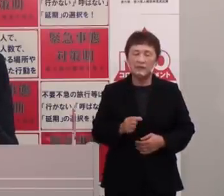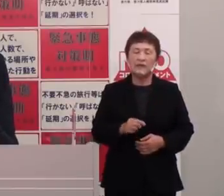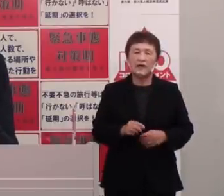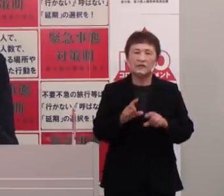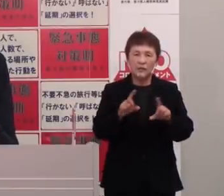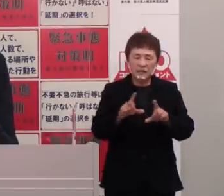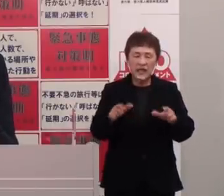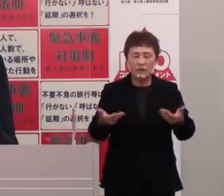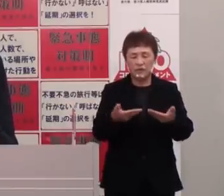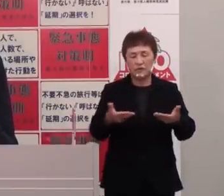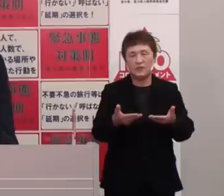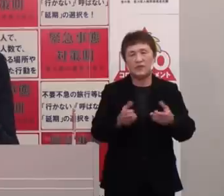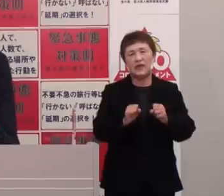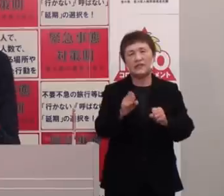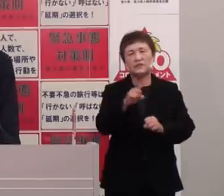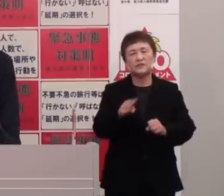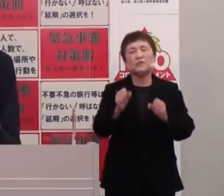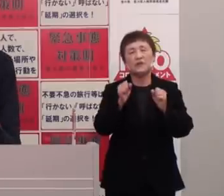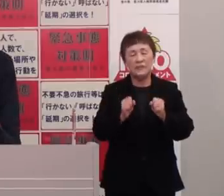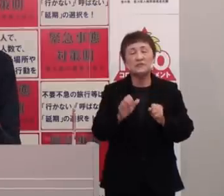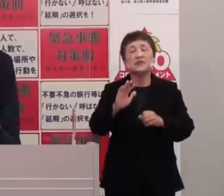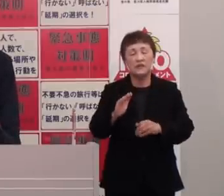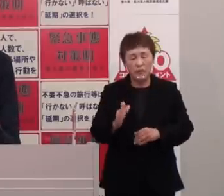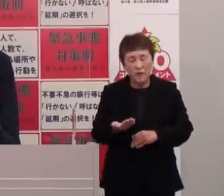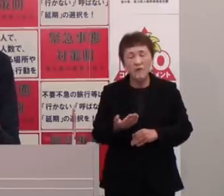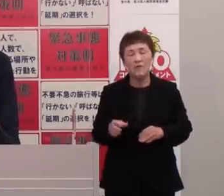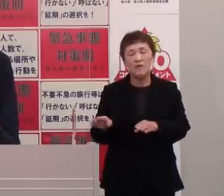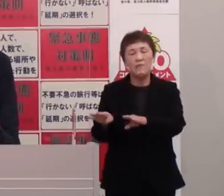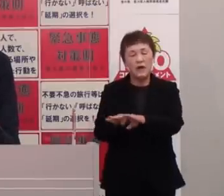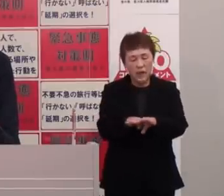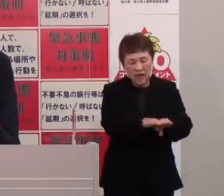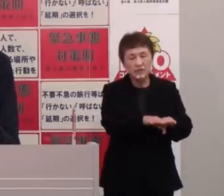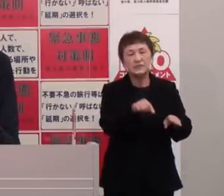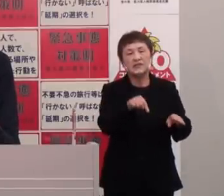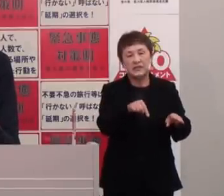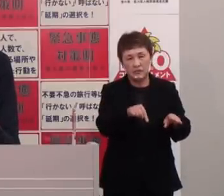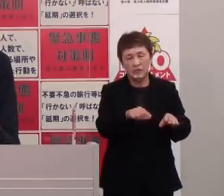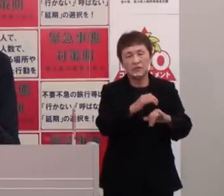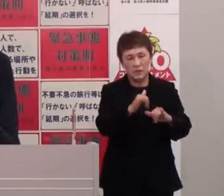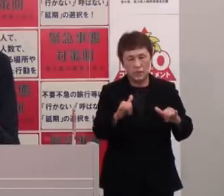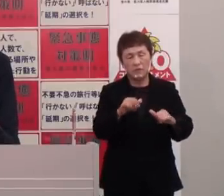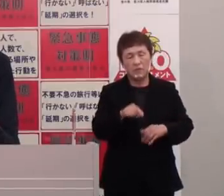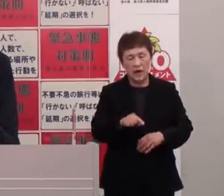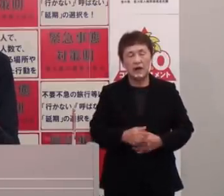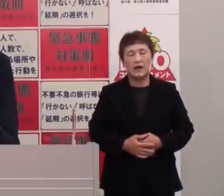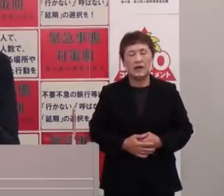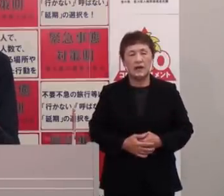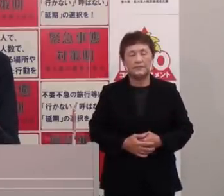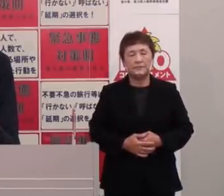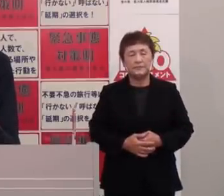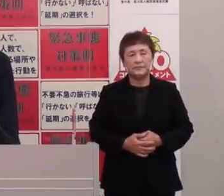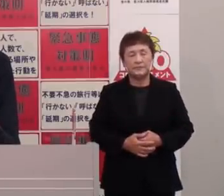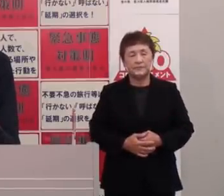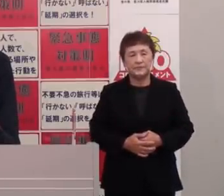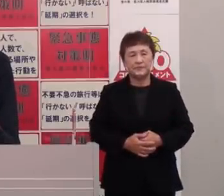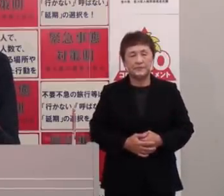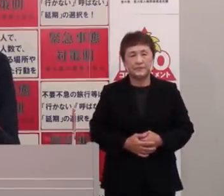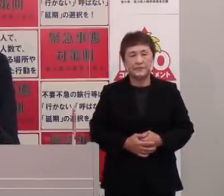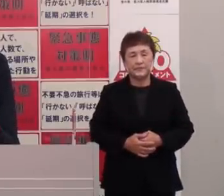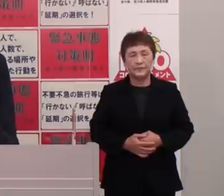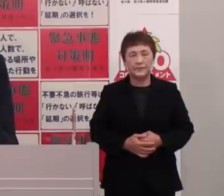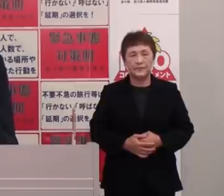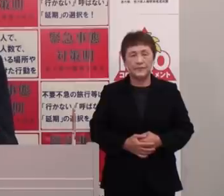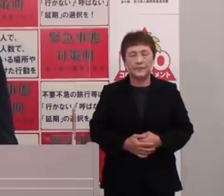ると思いますけれども、お休みになる方はですね、繰り返しになりますけ